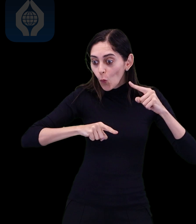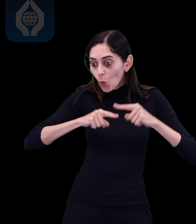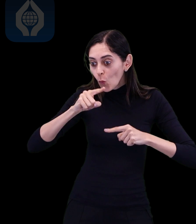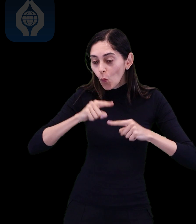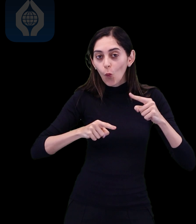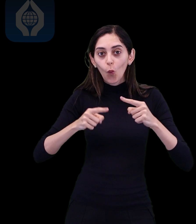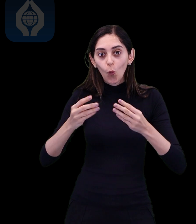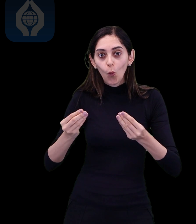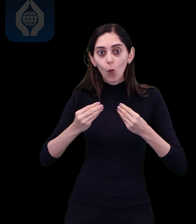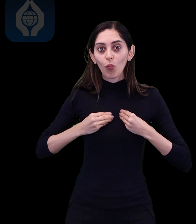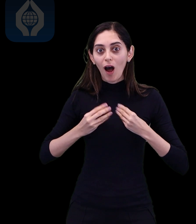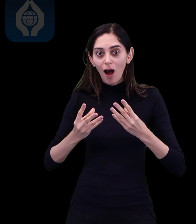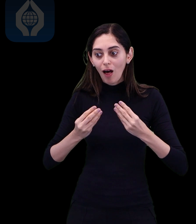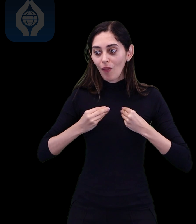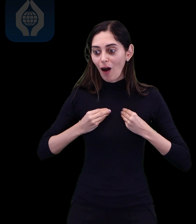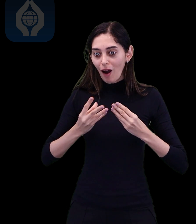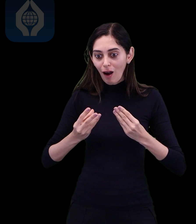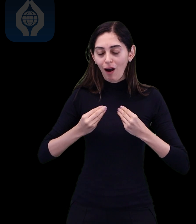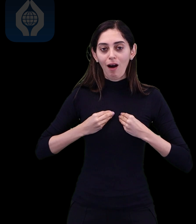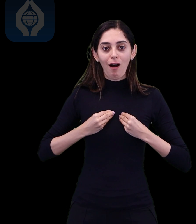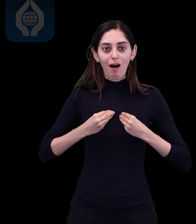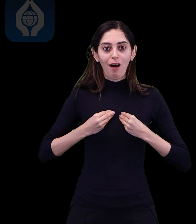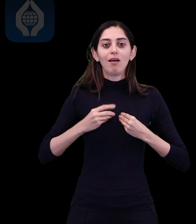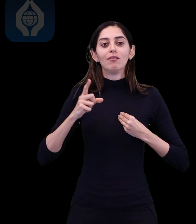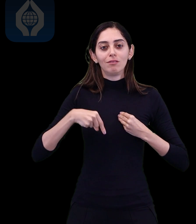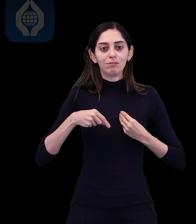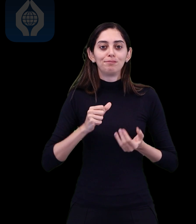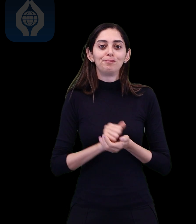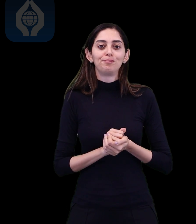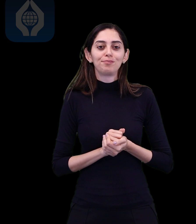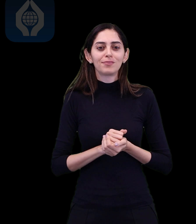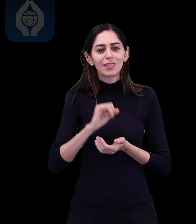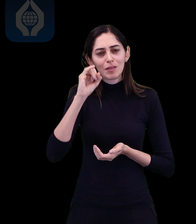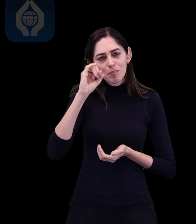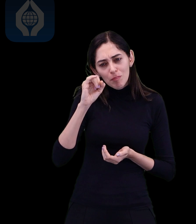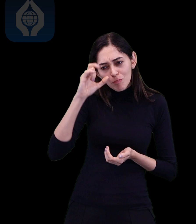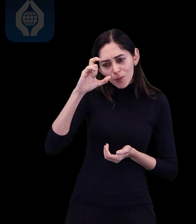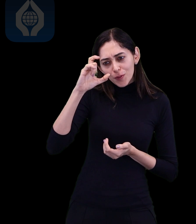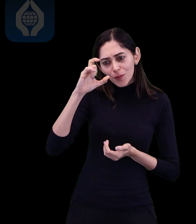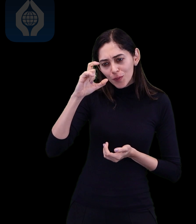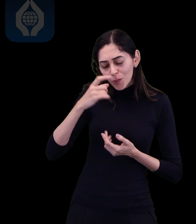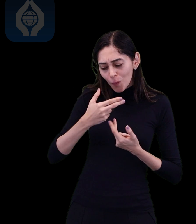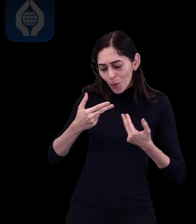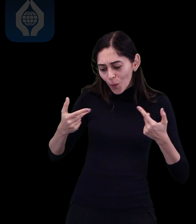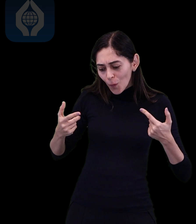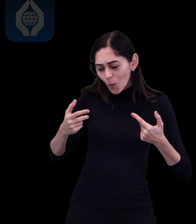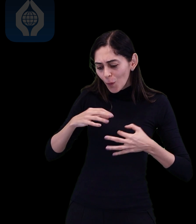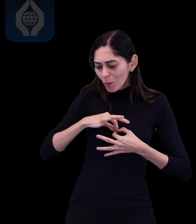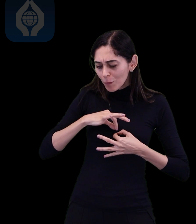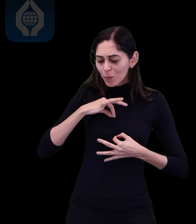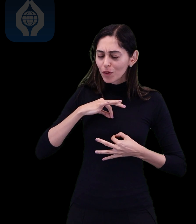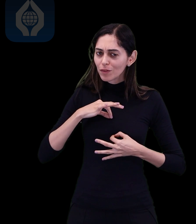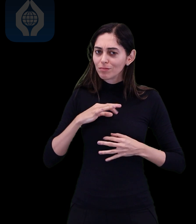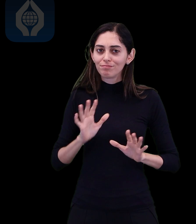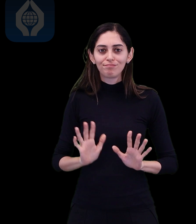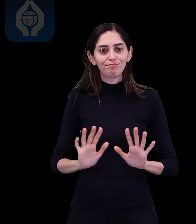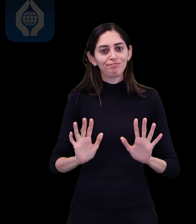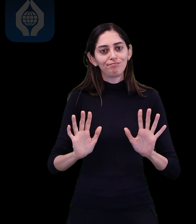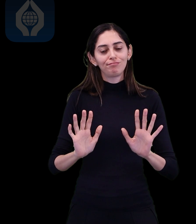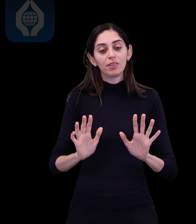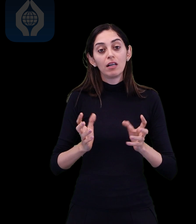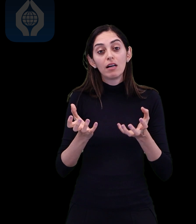nos benefícios materiais que ele podia conceder. Elas não se importavam com as coisas